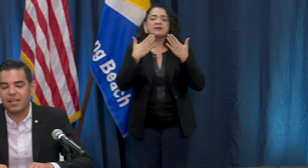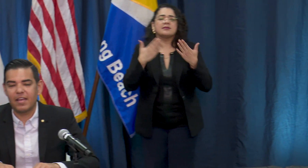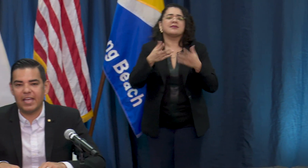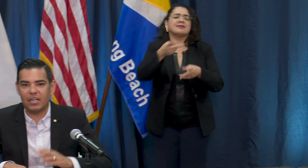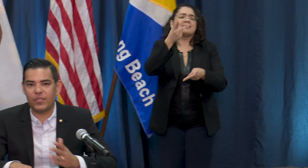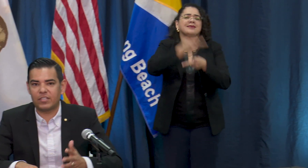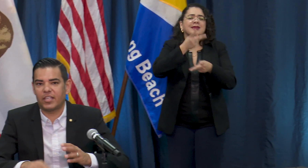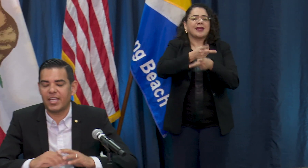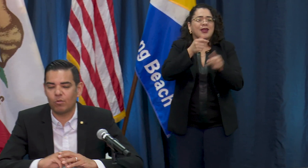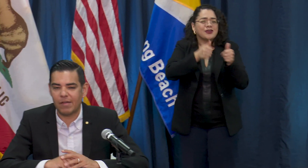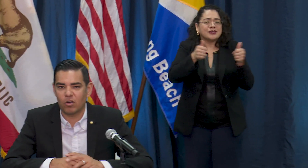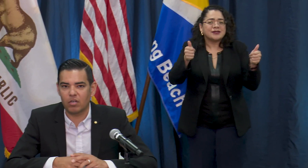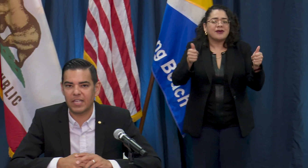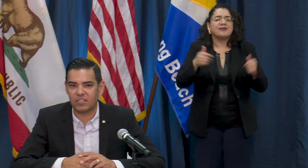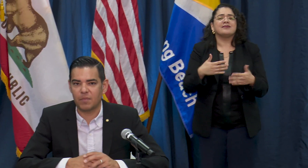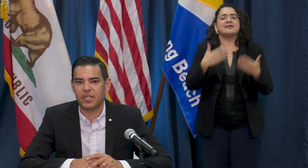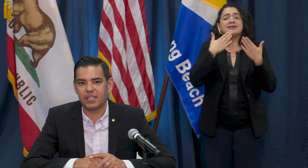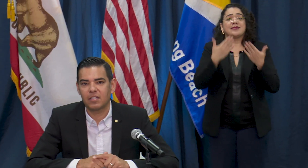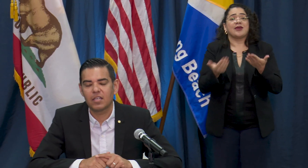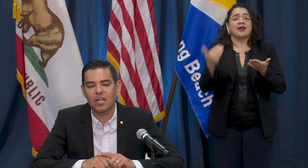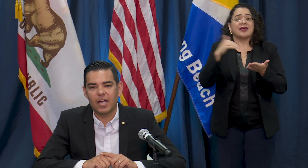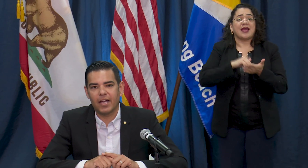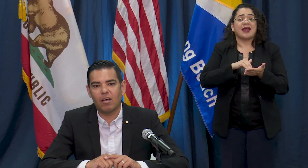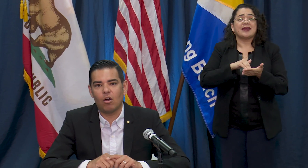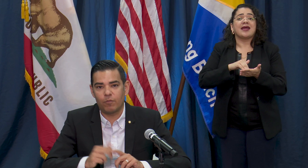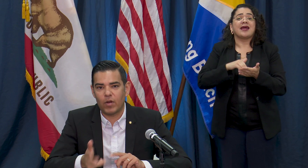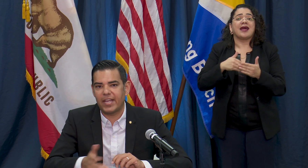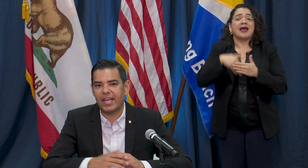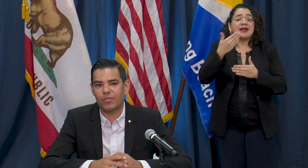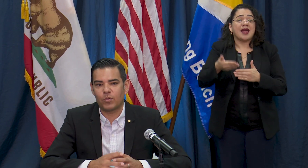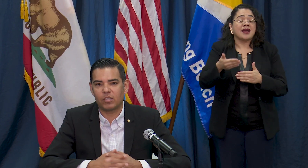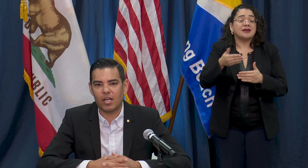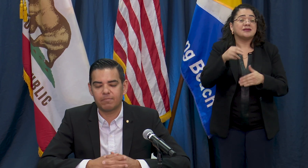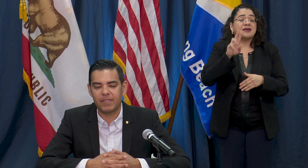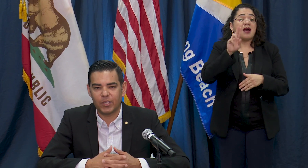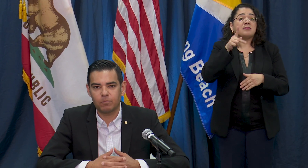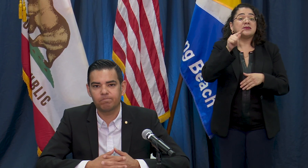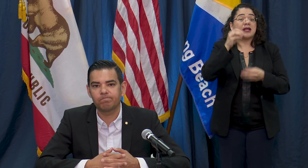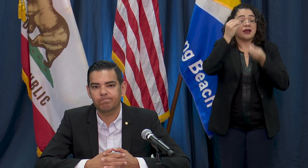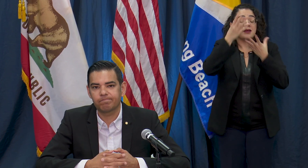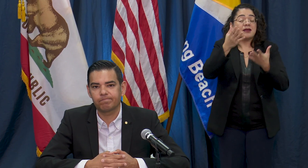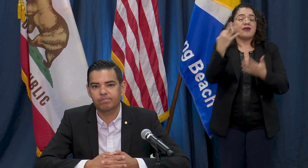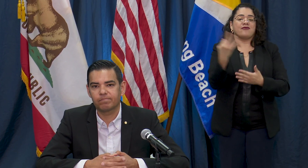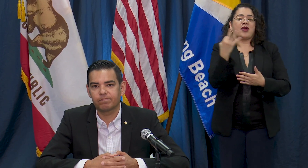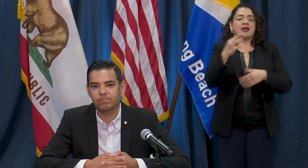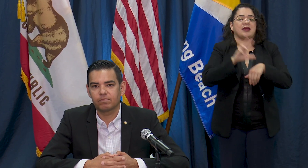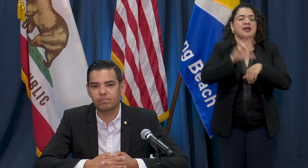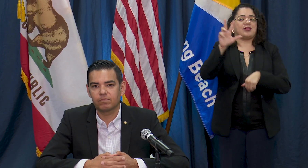familia. And thanks again. We'll have our next update on Friday at 3 o'clock. Thank you.